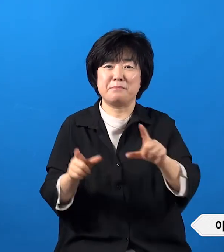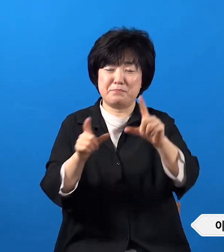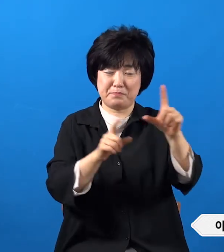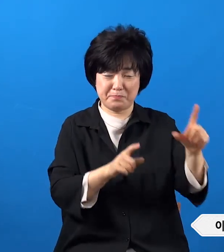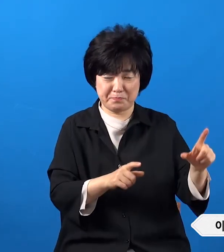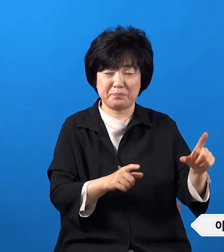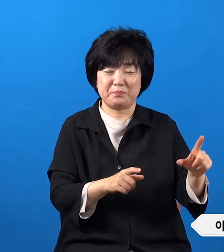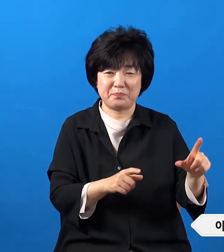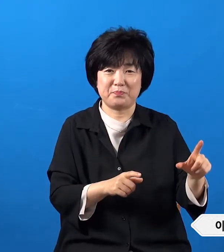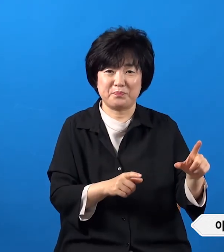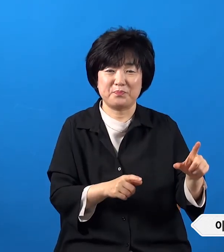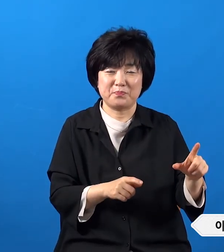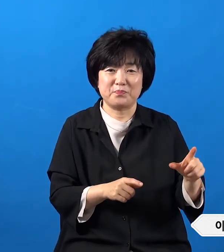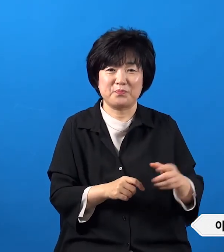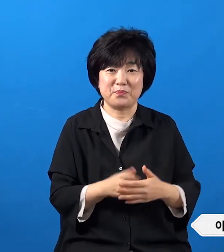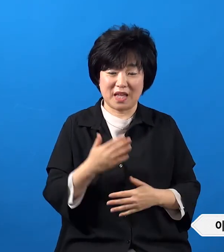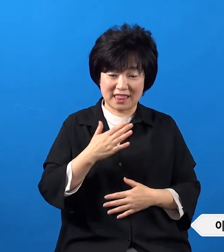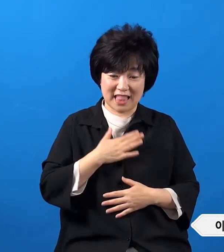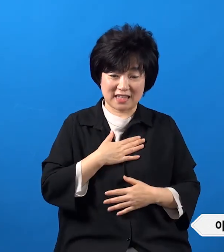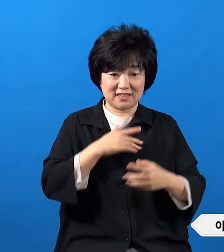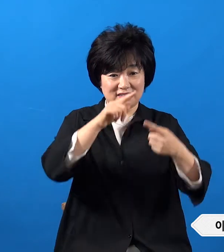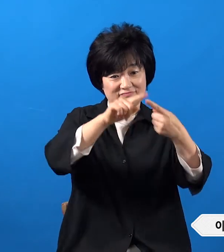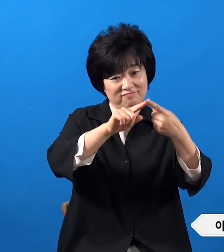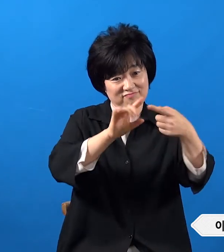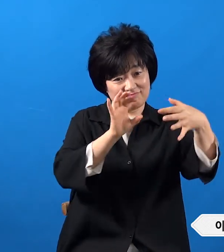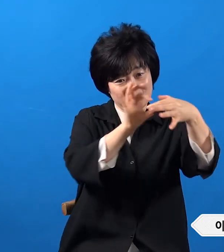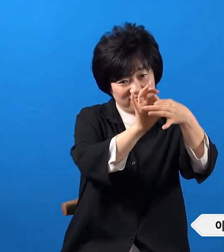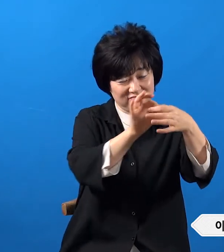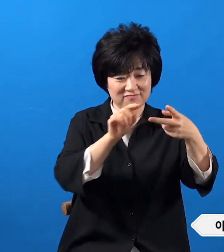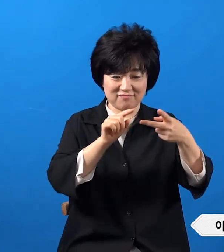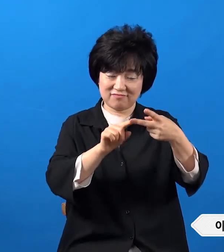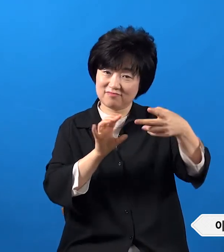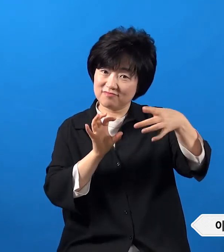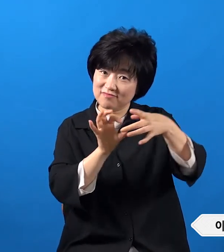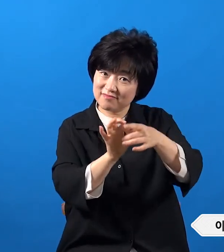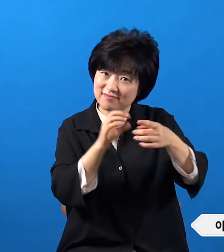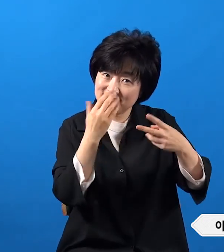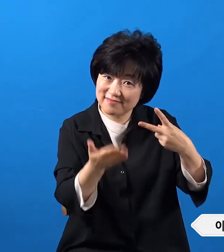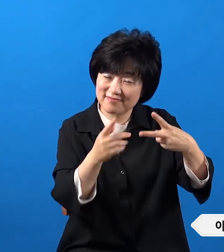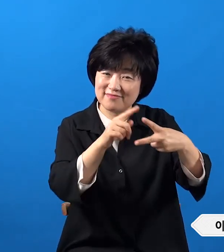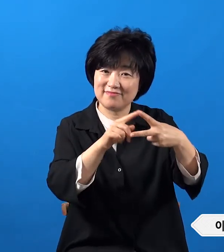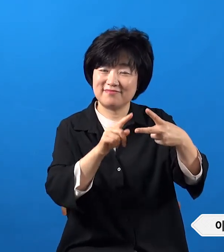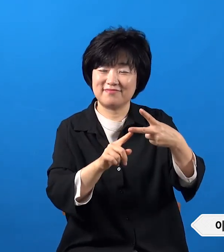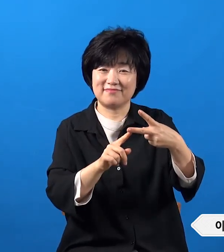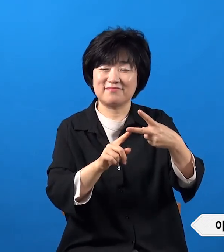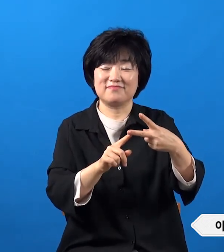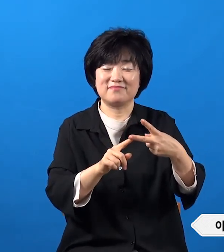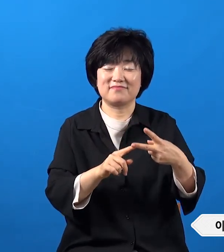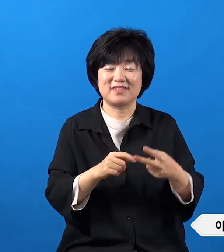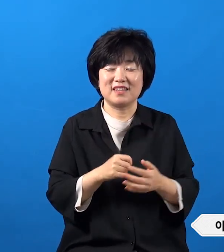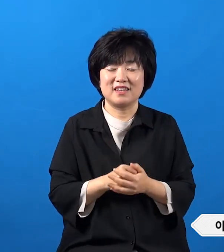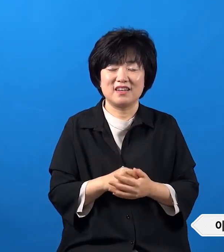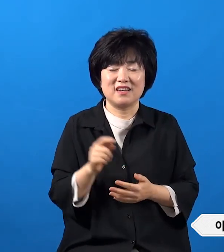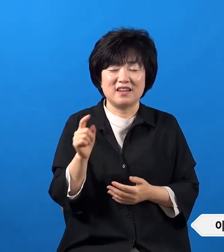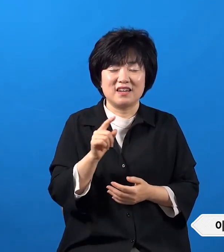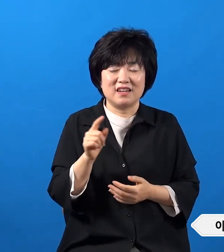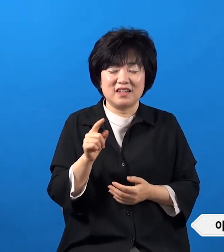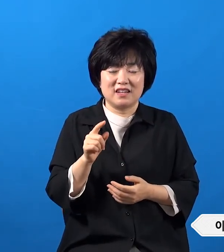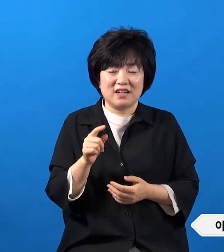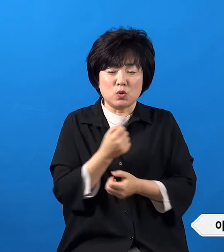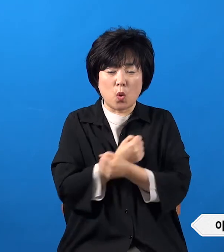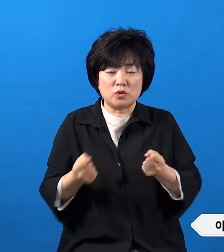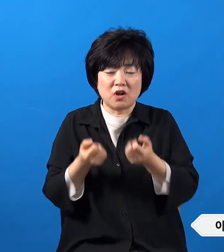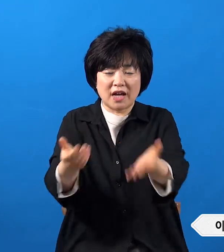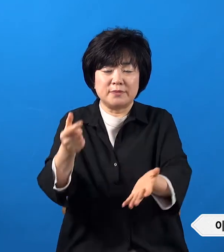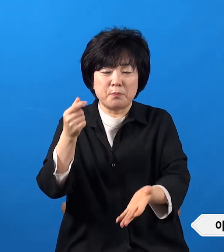사람, 그 중에 여러분과 저는 어디에 속하는가 생각해 보십시오. 첫째로 정죄의 영에 사로잡힌